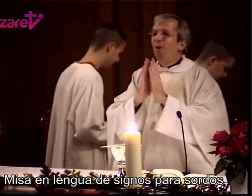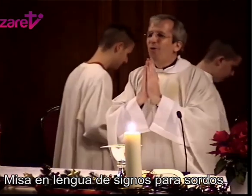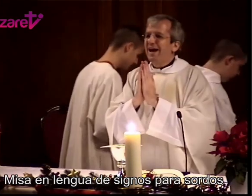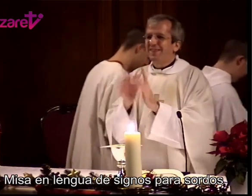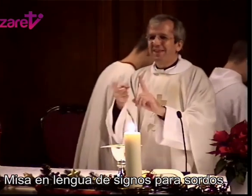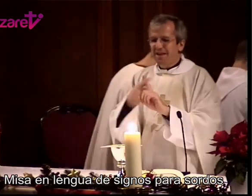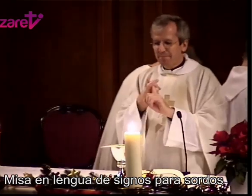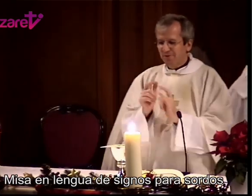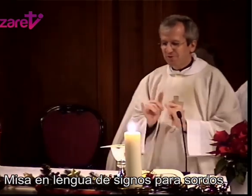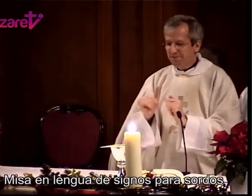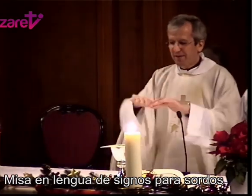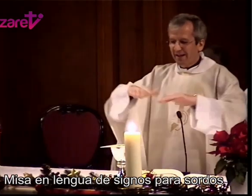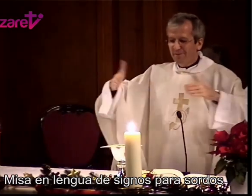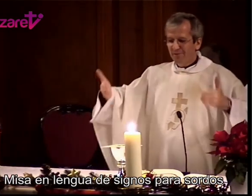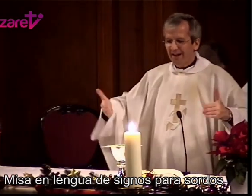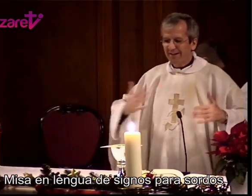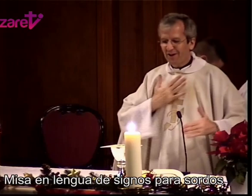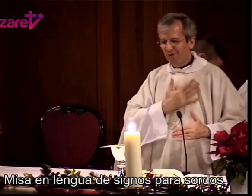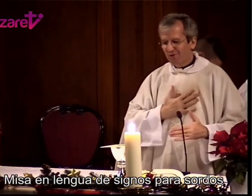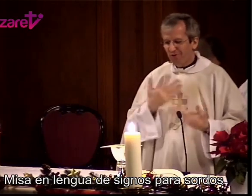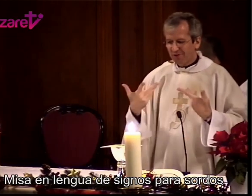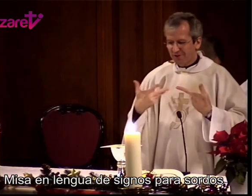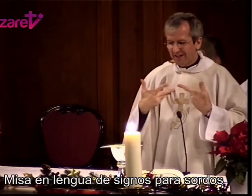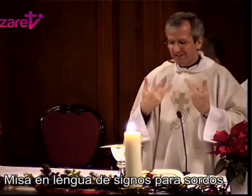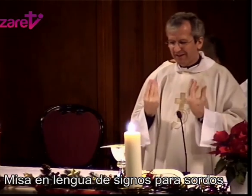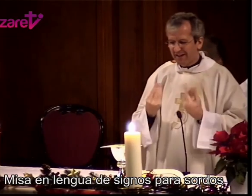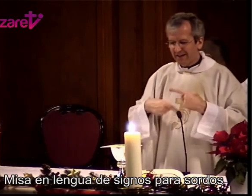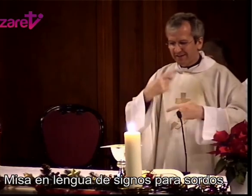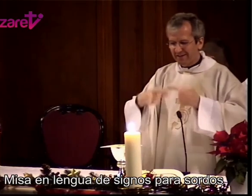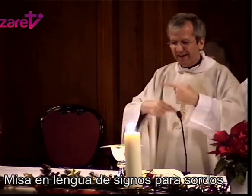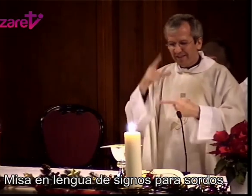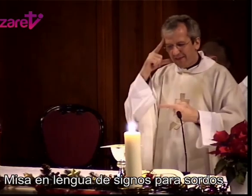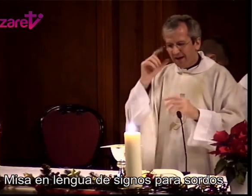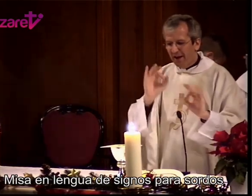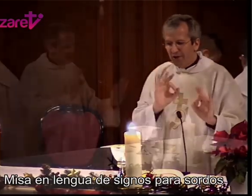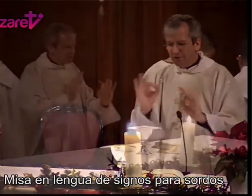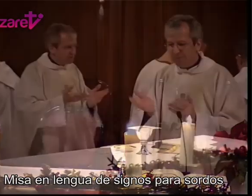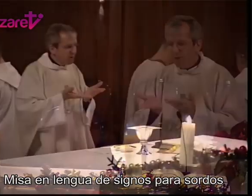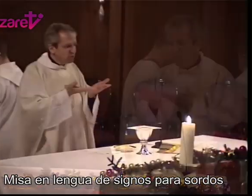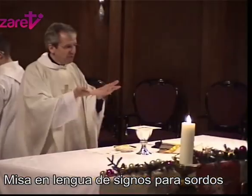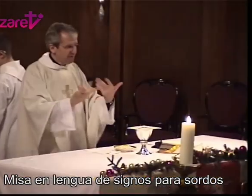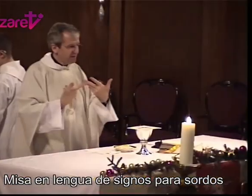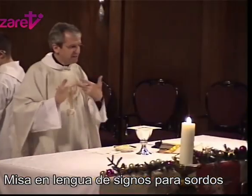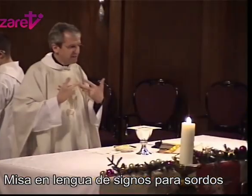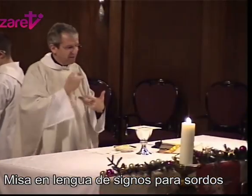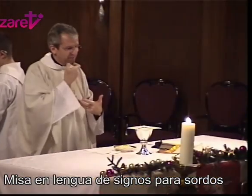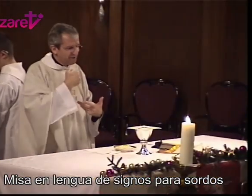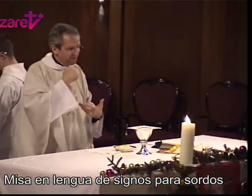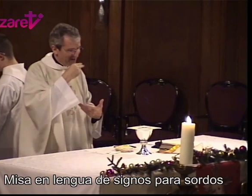Orad, hermanos, para que llevando al altar los gozos y las fatigas de cada día, nos dispongamos a ofrecer este sacrificio